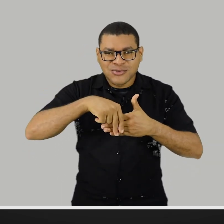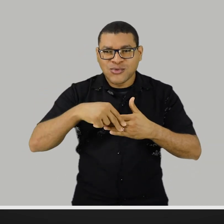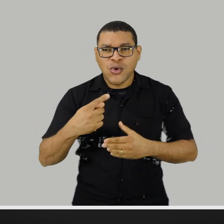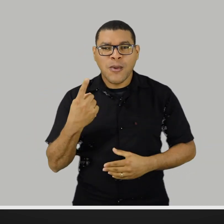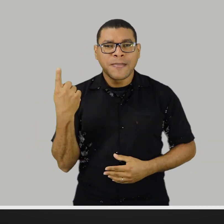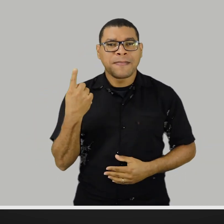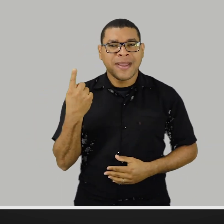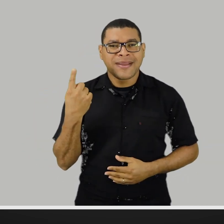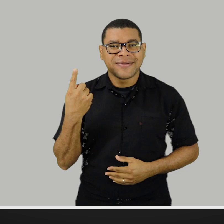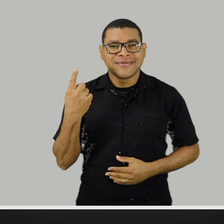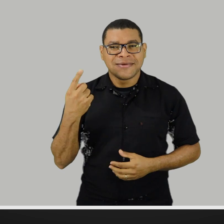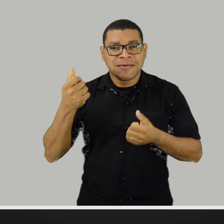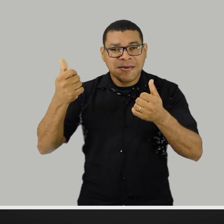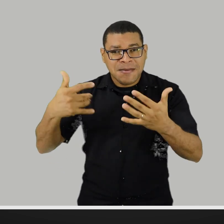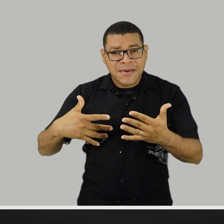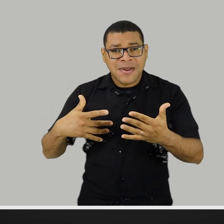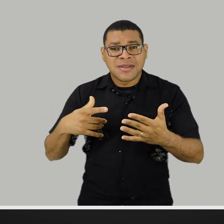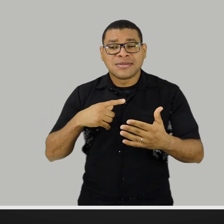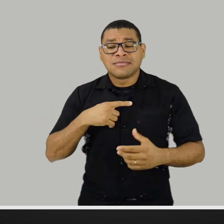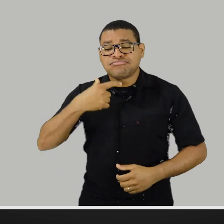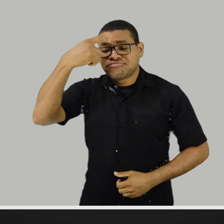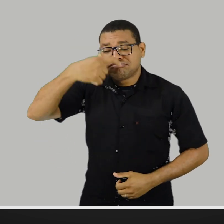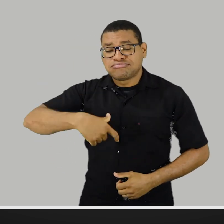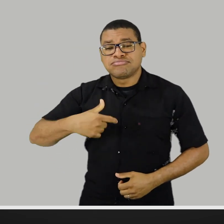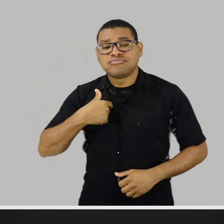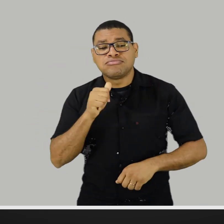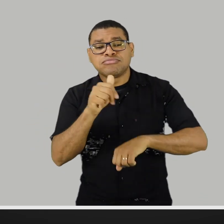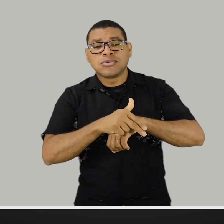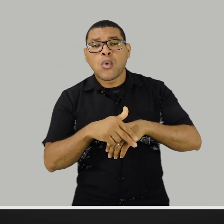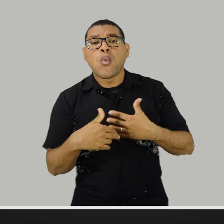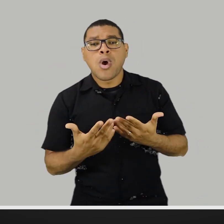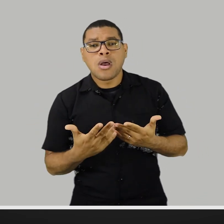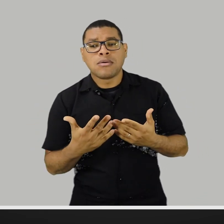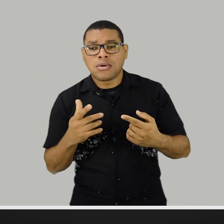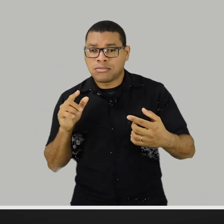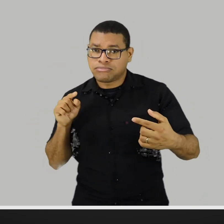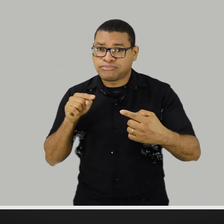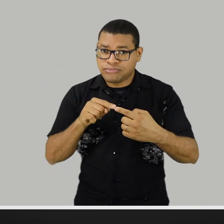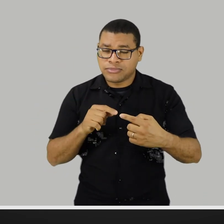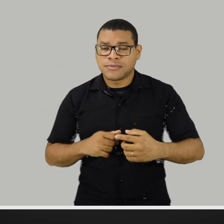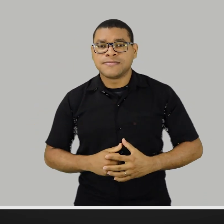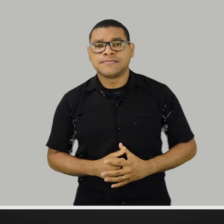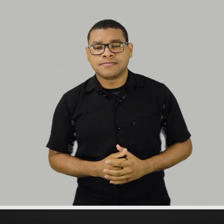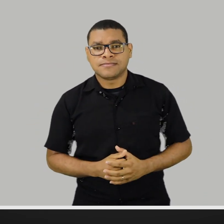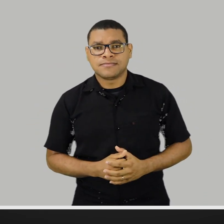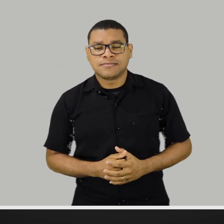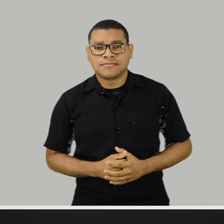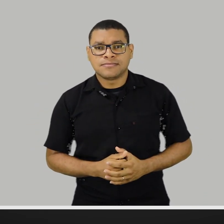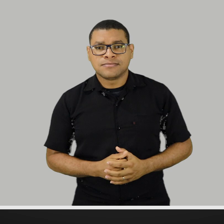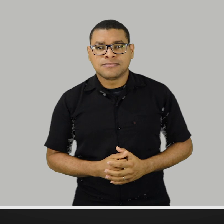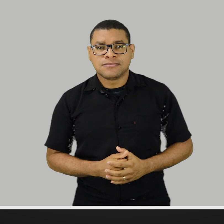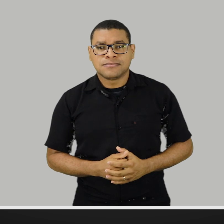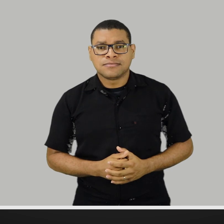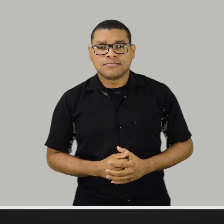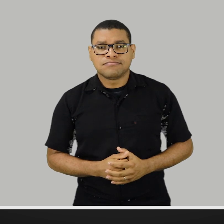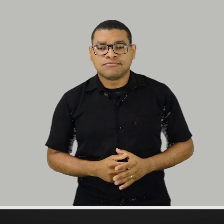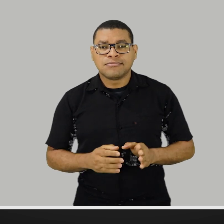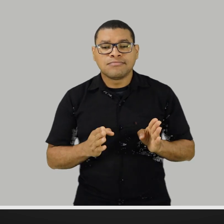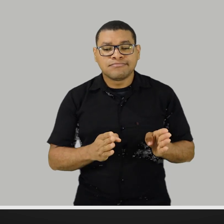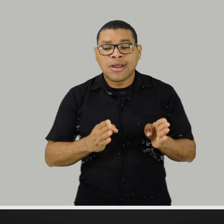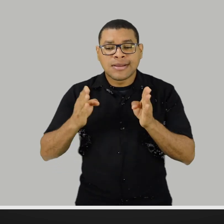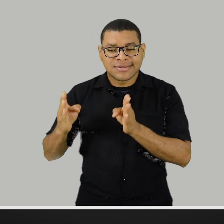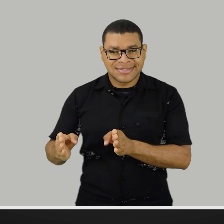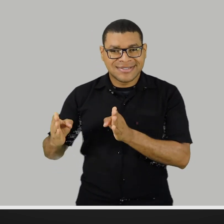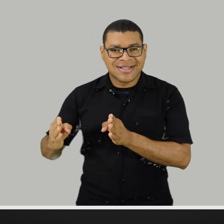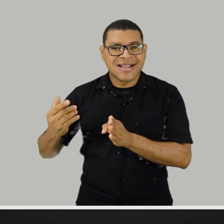que for exigida para a demanda pela qual o candidato está ingressando o 14.2